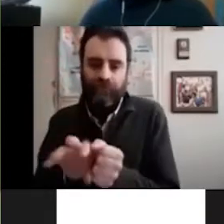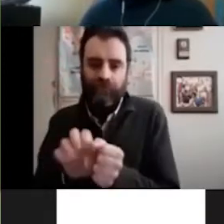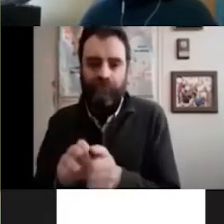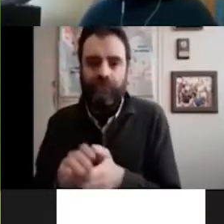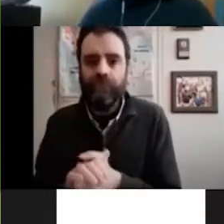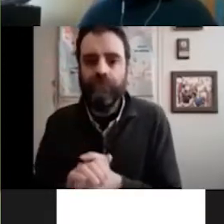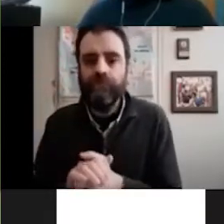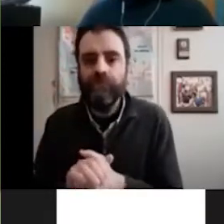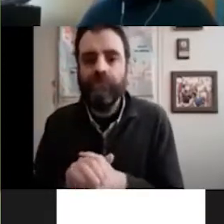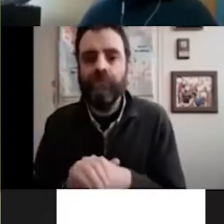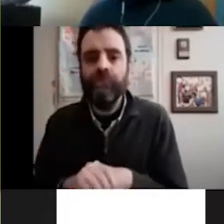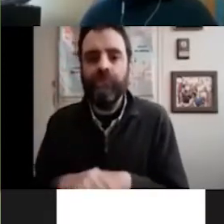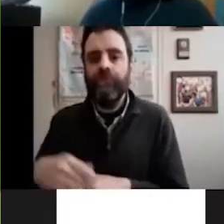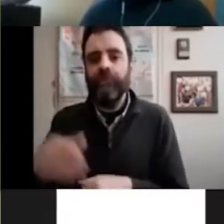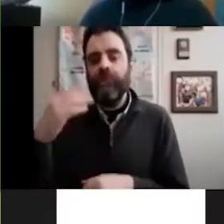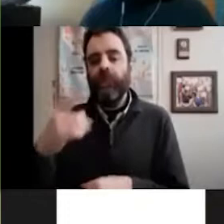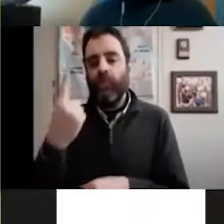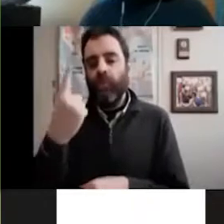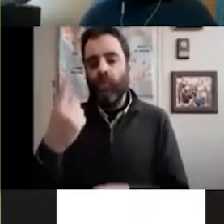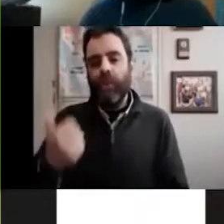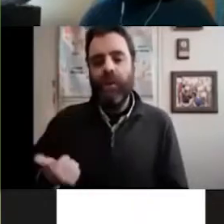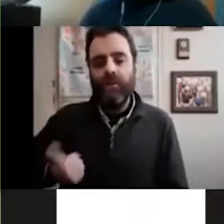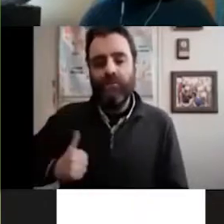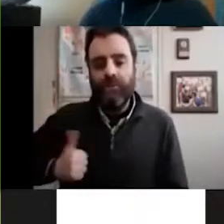son codocentes sordos.